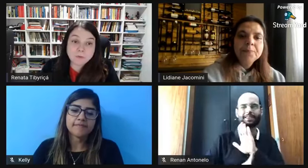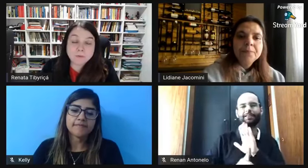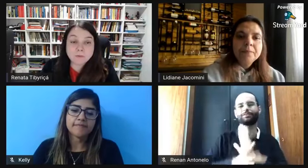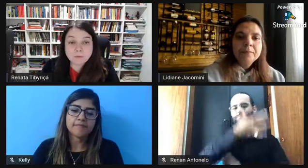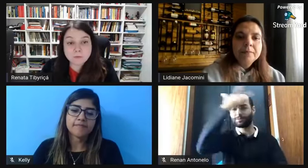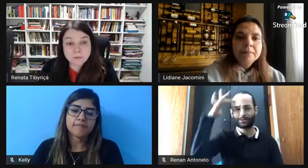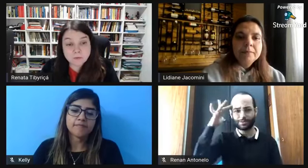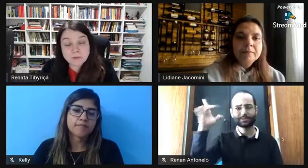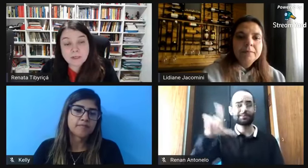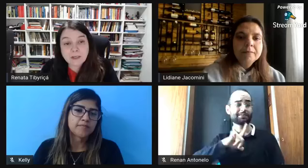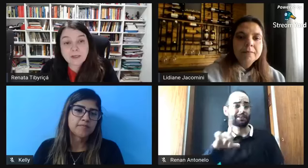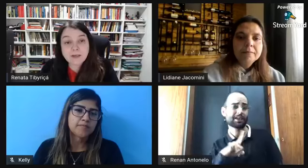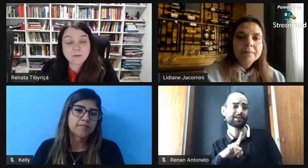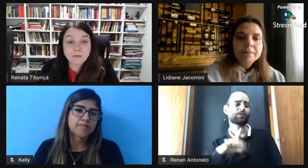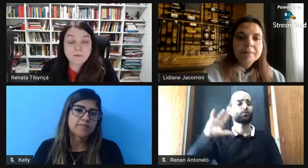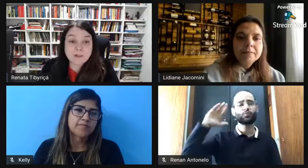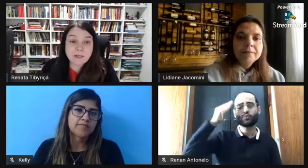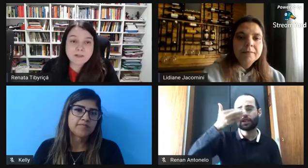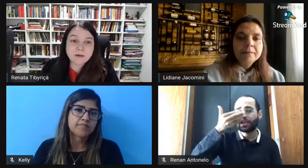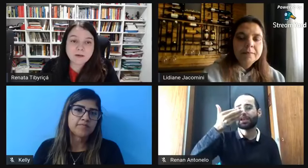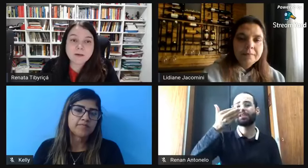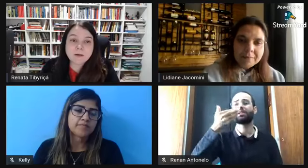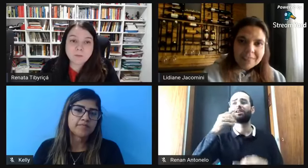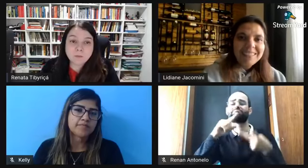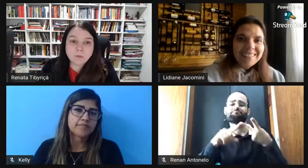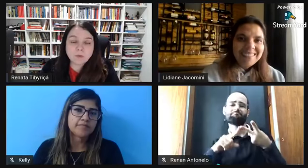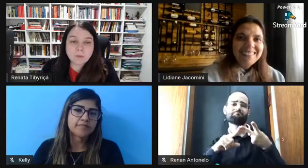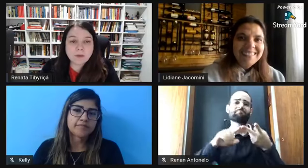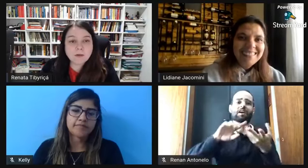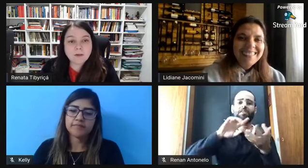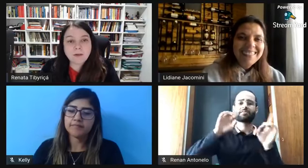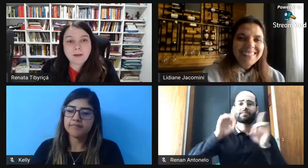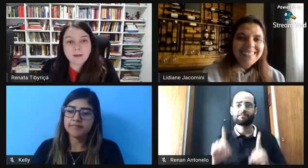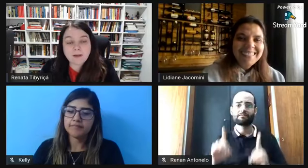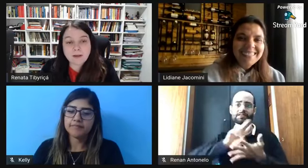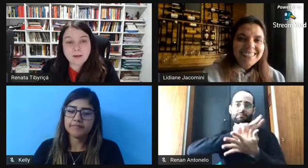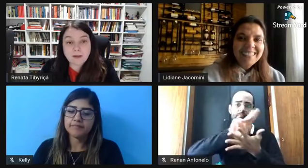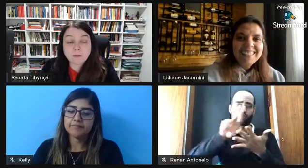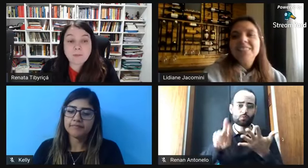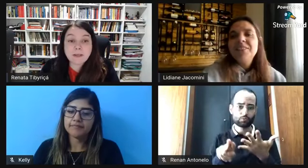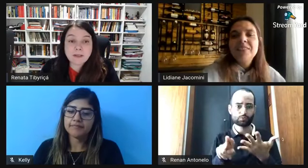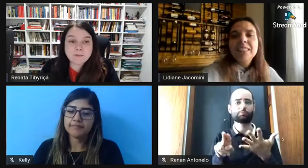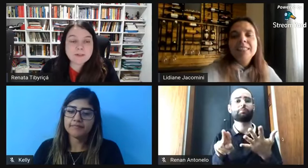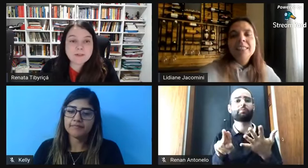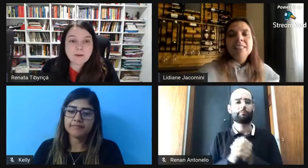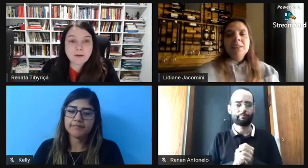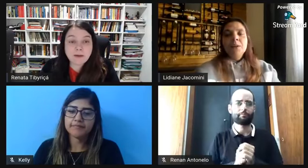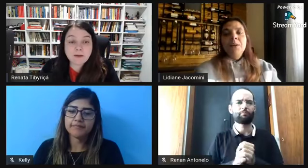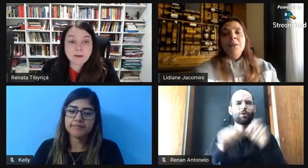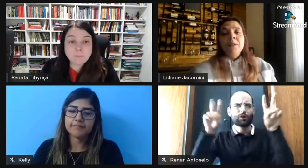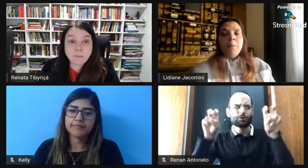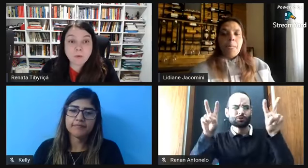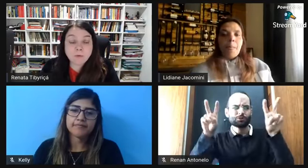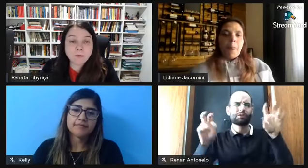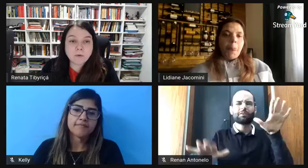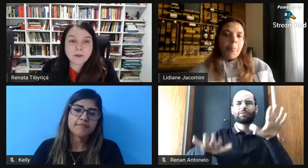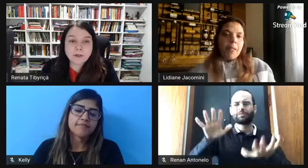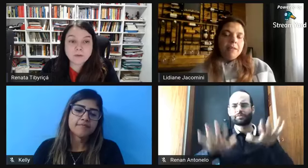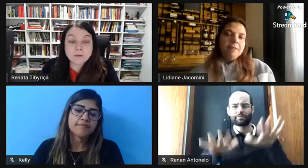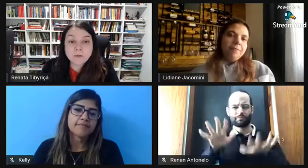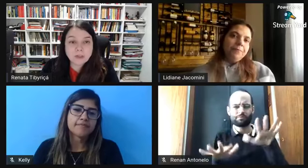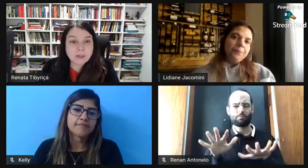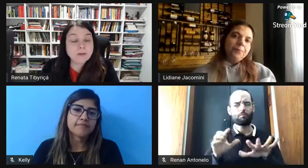pessoas com surdo-cegueira, com deficiência múltipla. É um tema que às vezes é